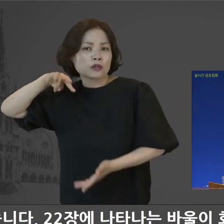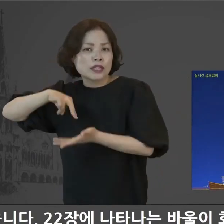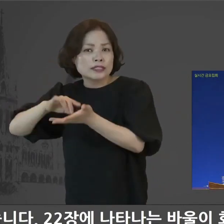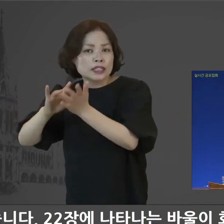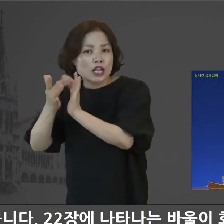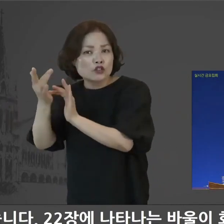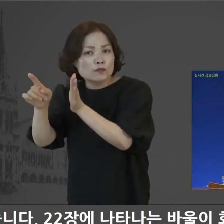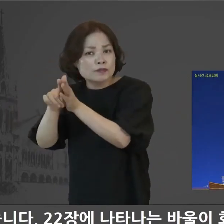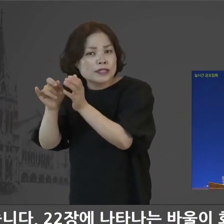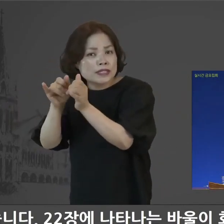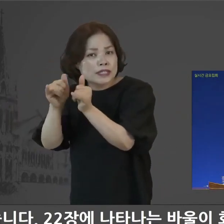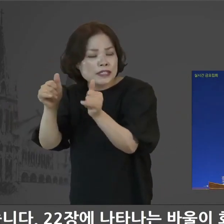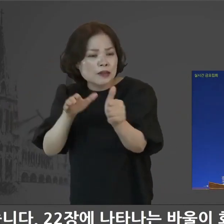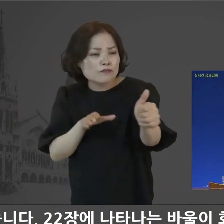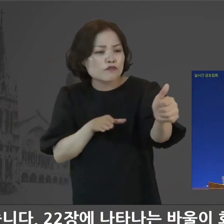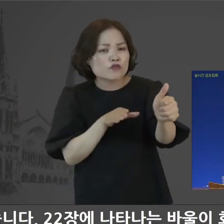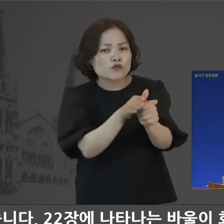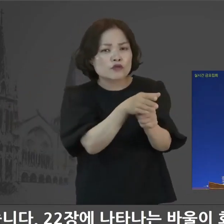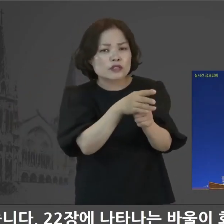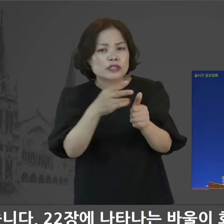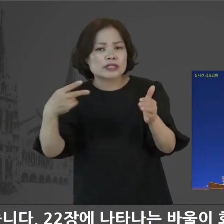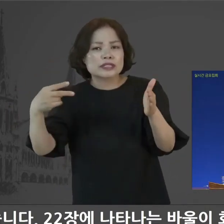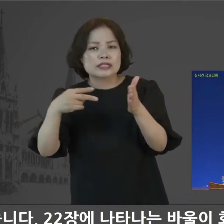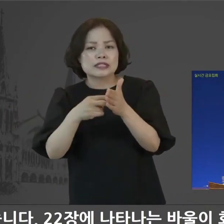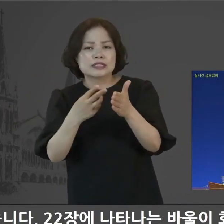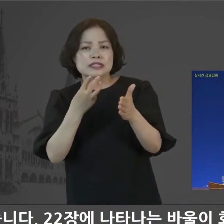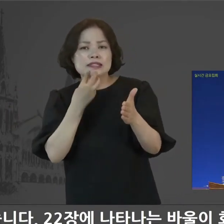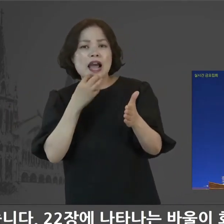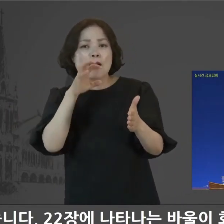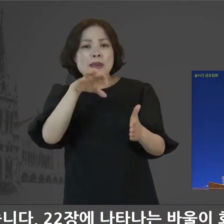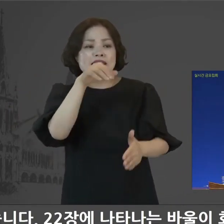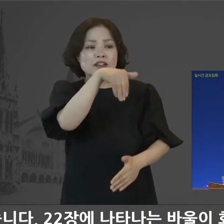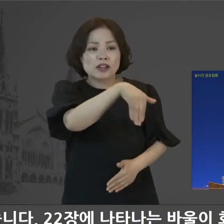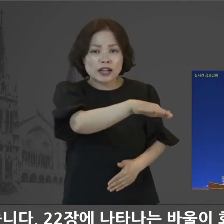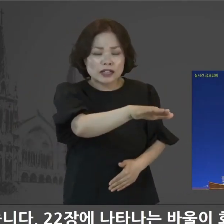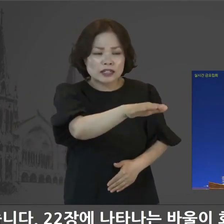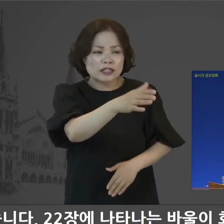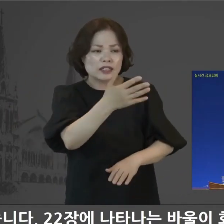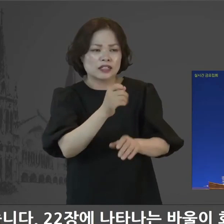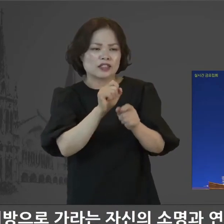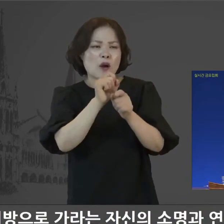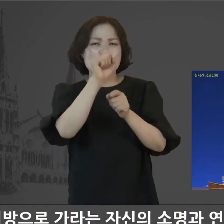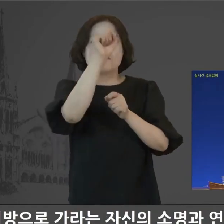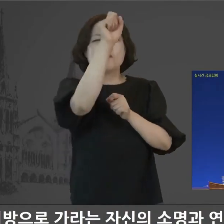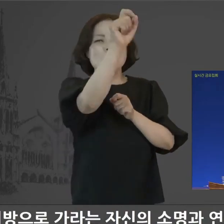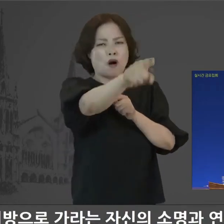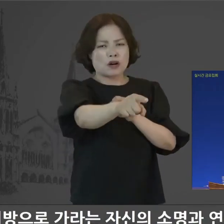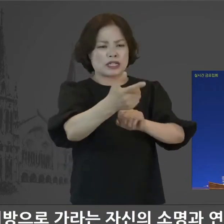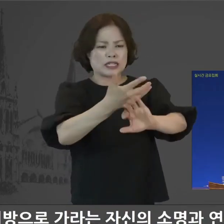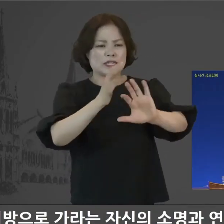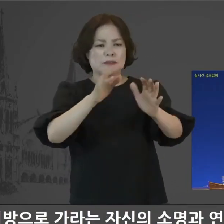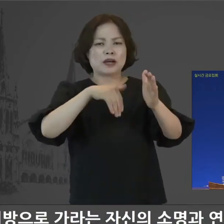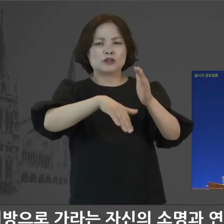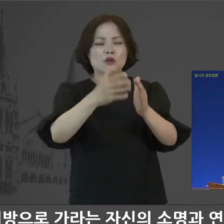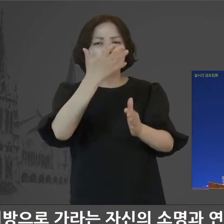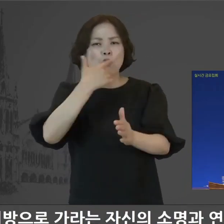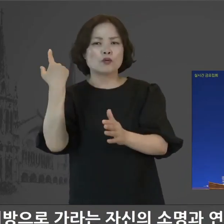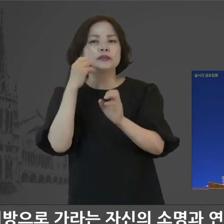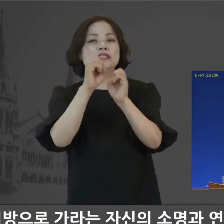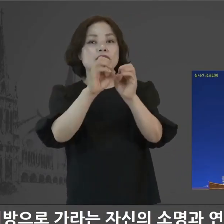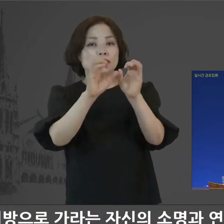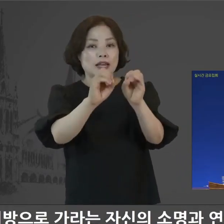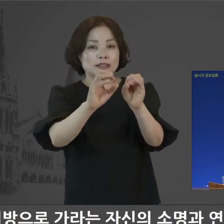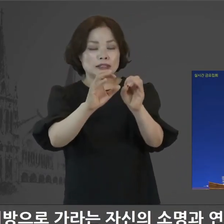예수 믿는 사람 죽이려고 다메섹 가다가 다메섹보다 더 먼 이방으로 보내심을 받는 이 장면